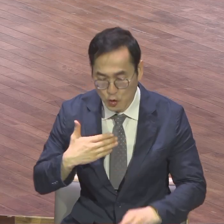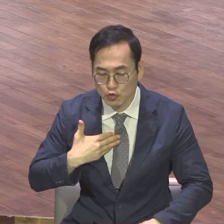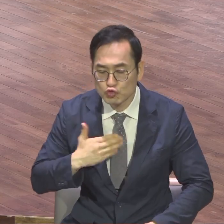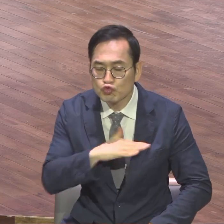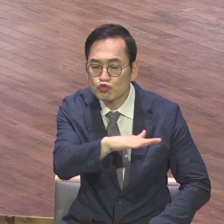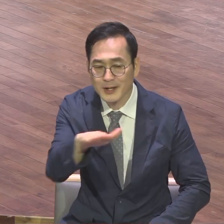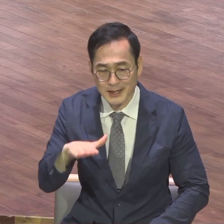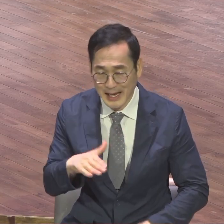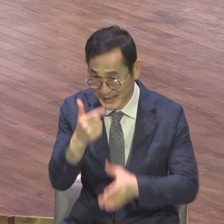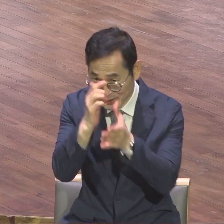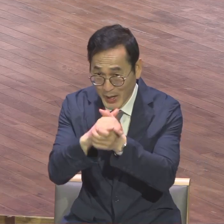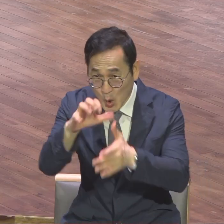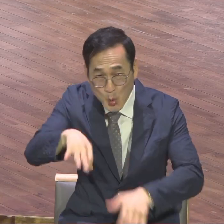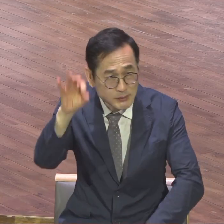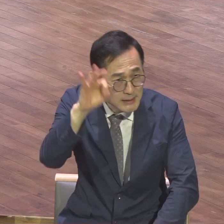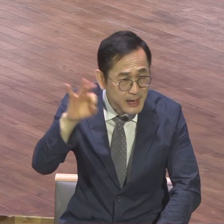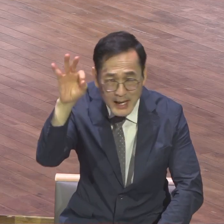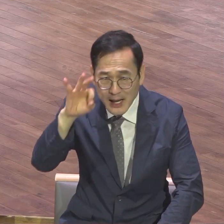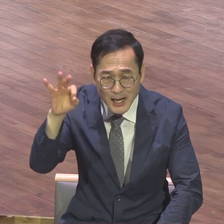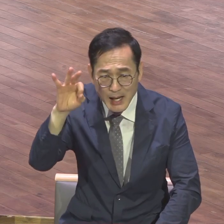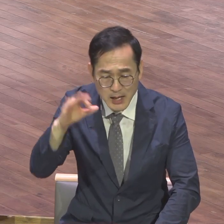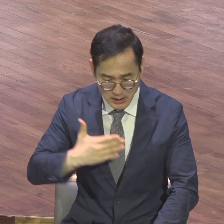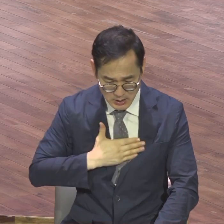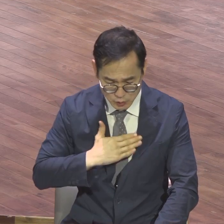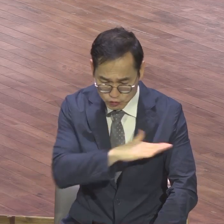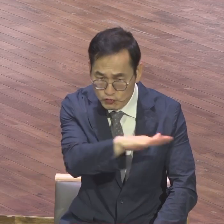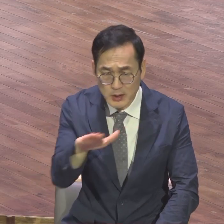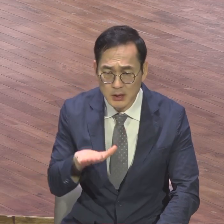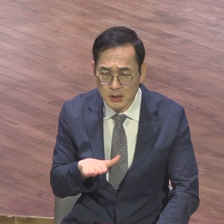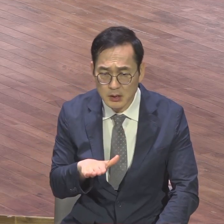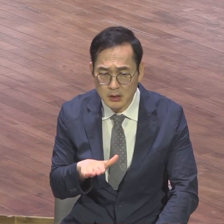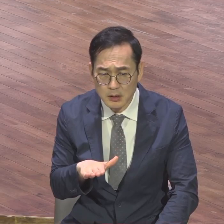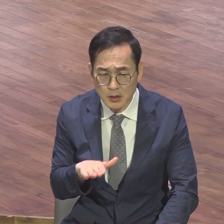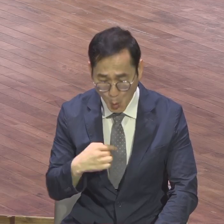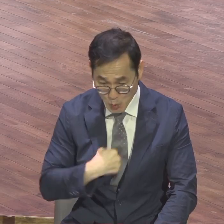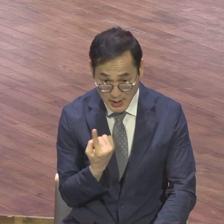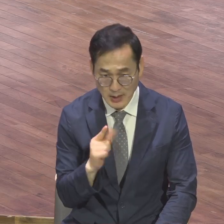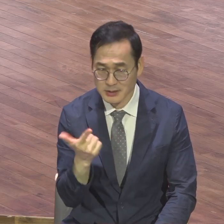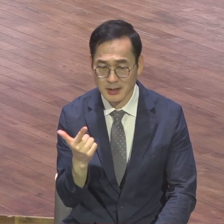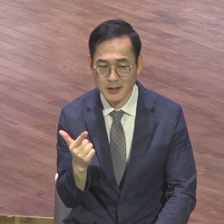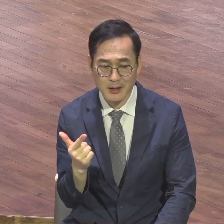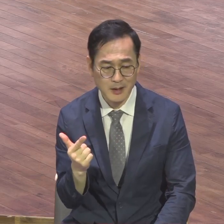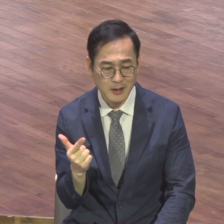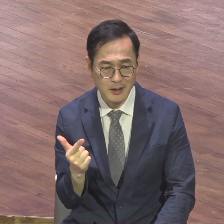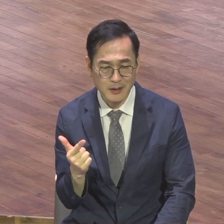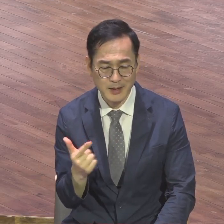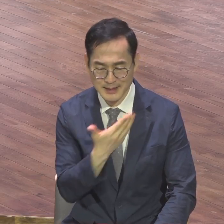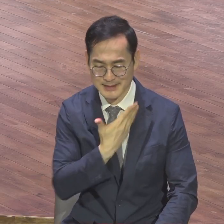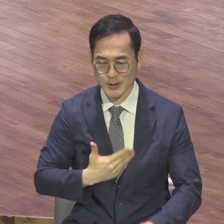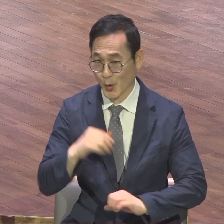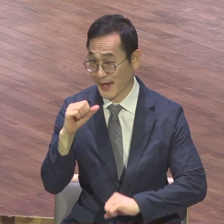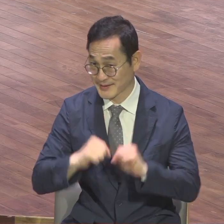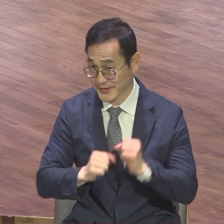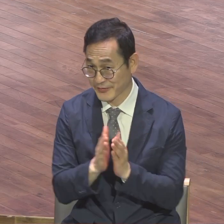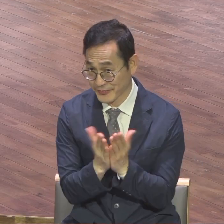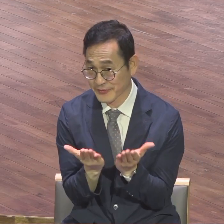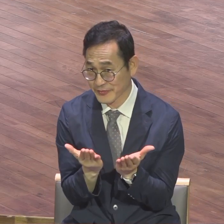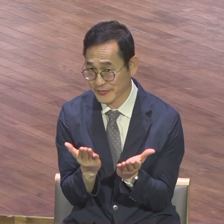우리가 기도하는 곳에 가다가 우리라는 표현을 왜 여기 나오느냐. 사도행전